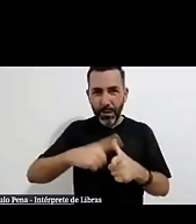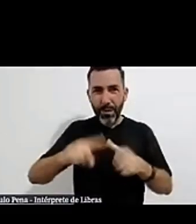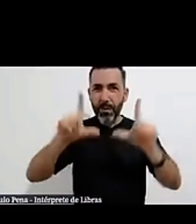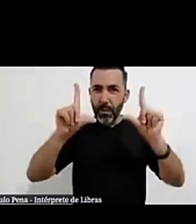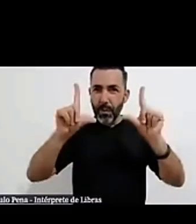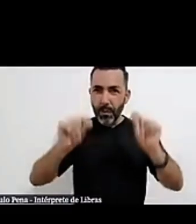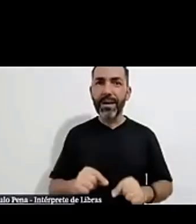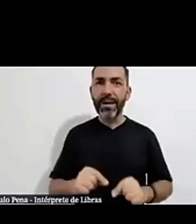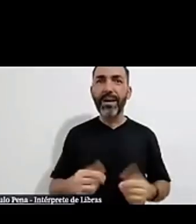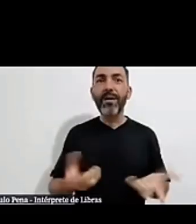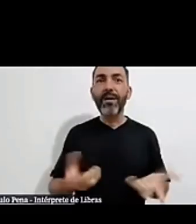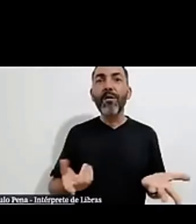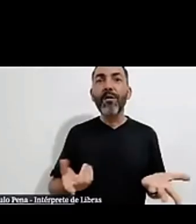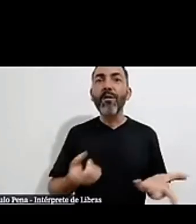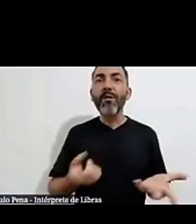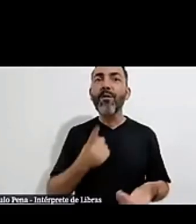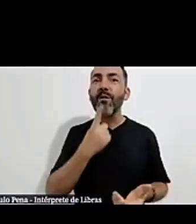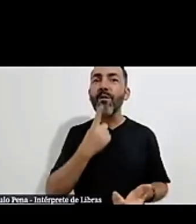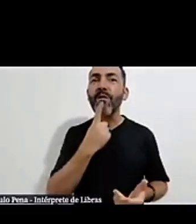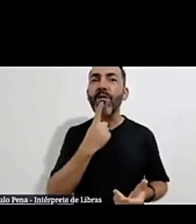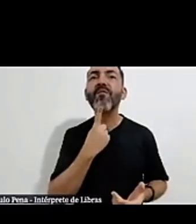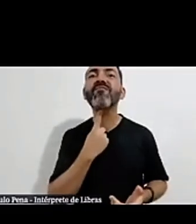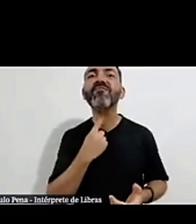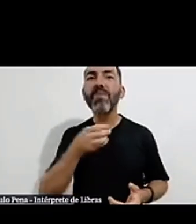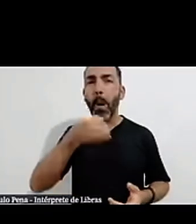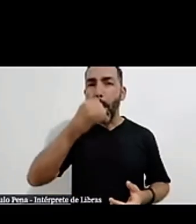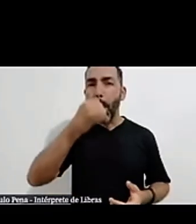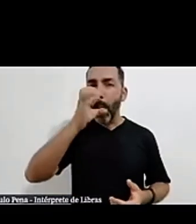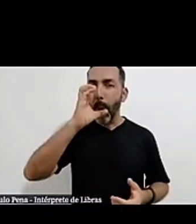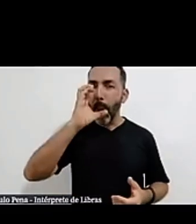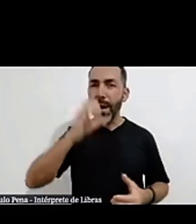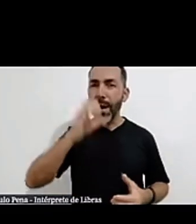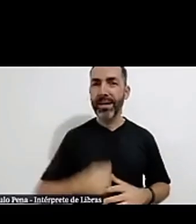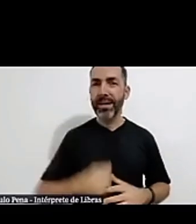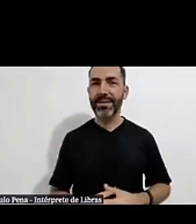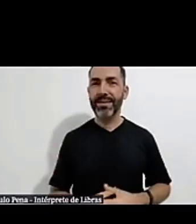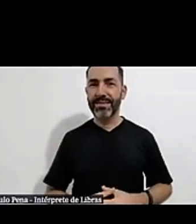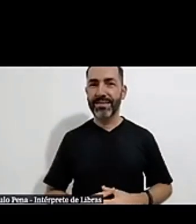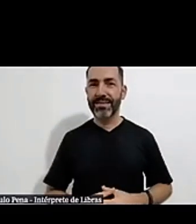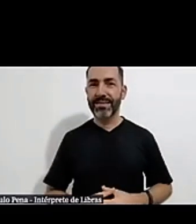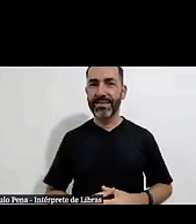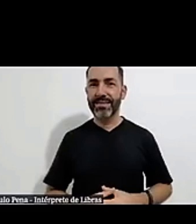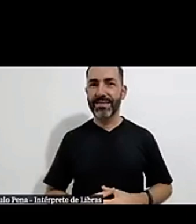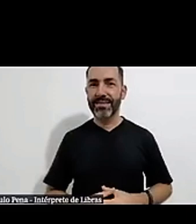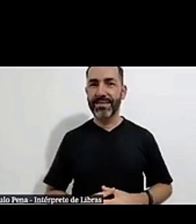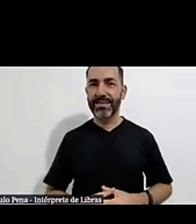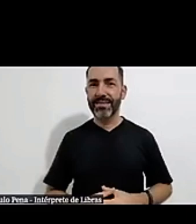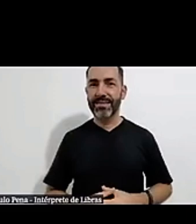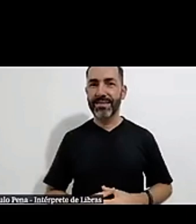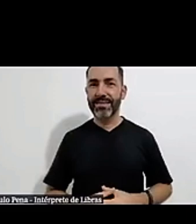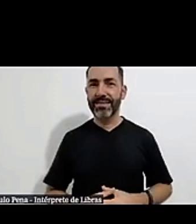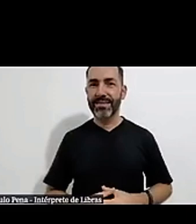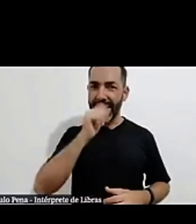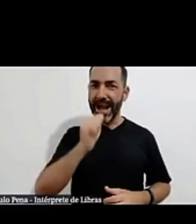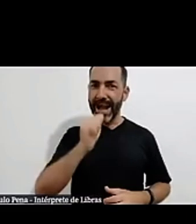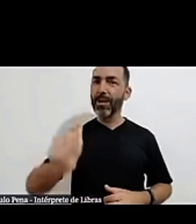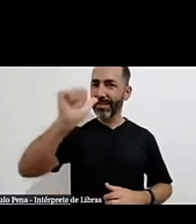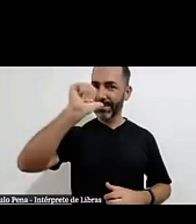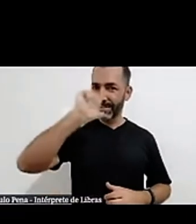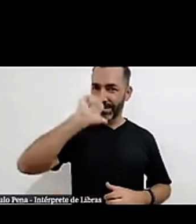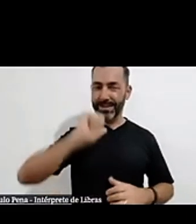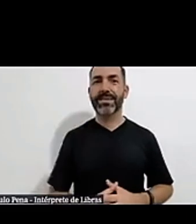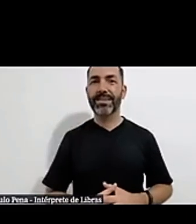água agora. Eu vou tomar um gole para poder comemorar a água tratada magneticamente. Só um